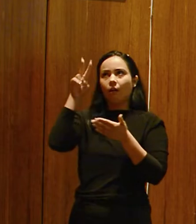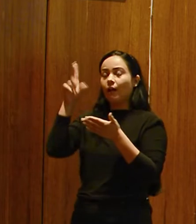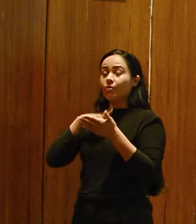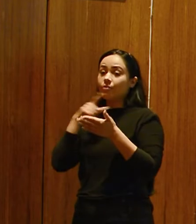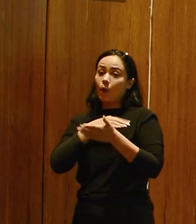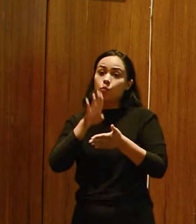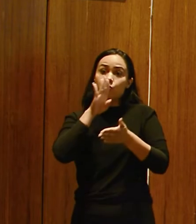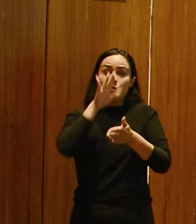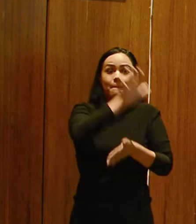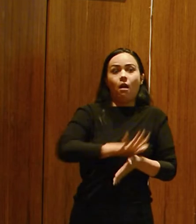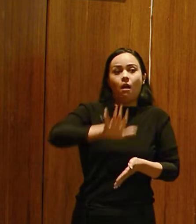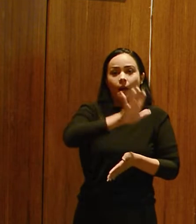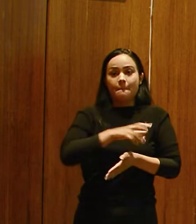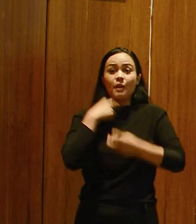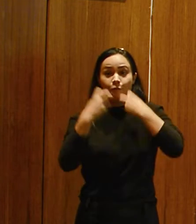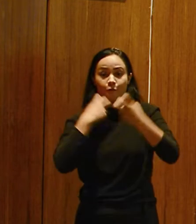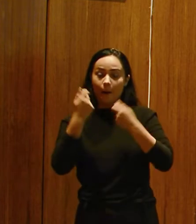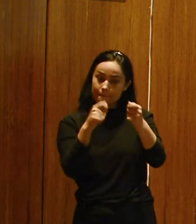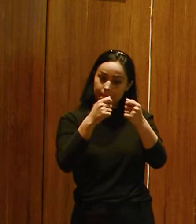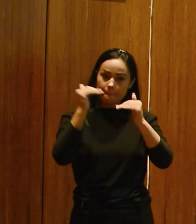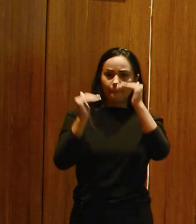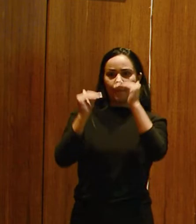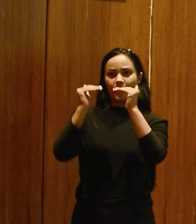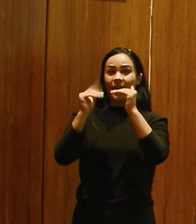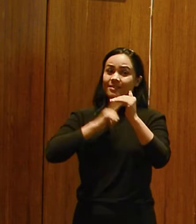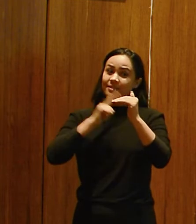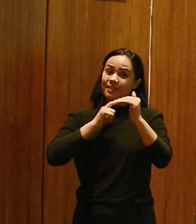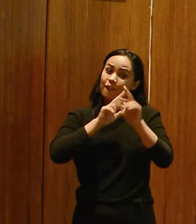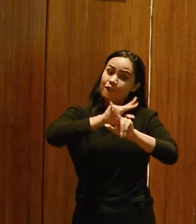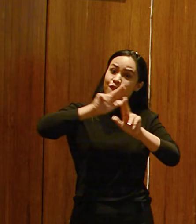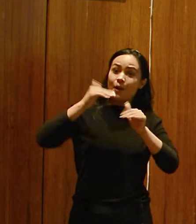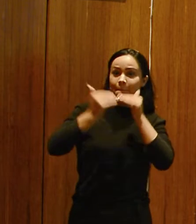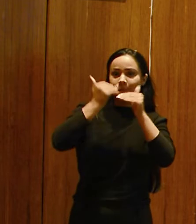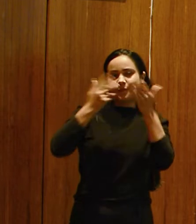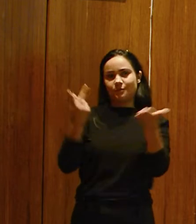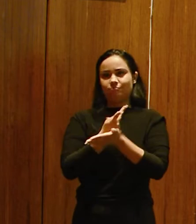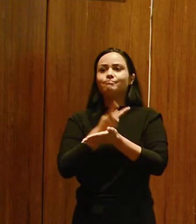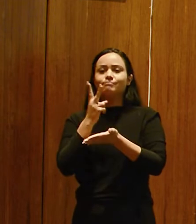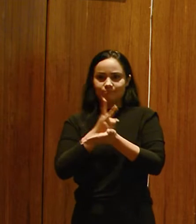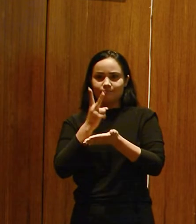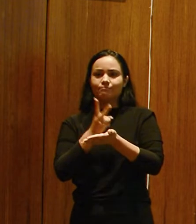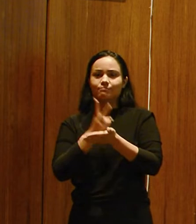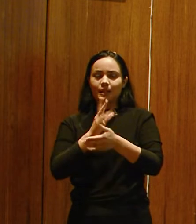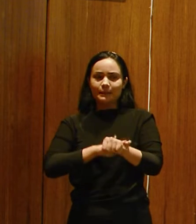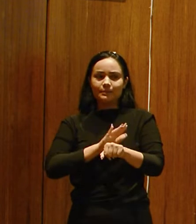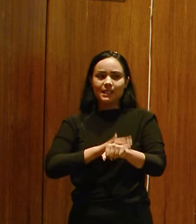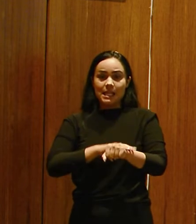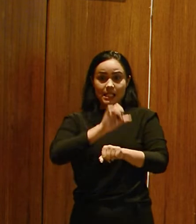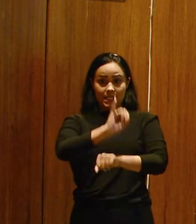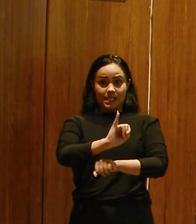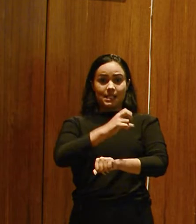estar silencioso, a minha voz precisa estar audível. São vários processos ocorrendo ao mesmo tempo. Então, se a